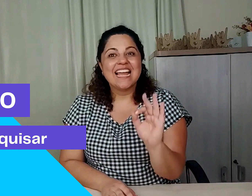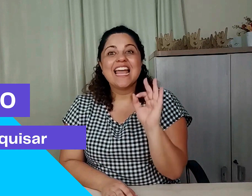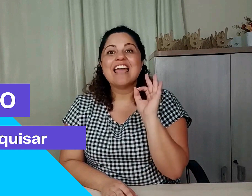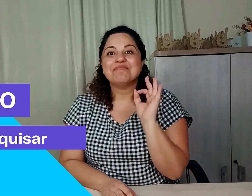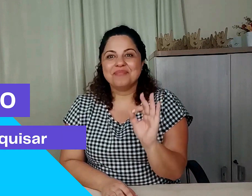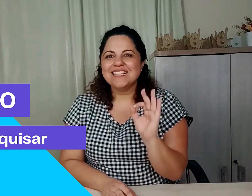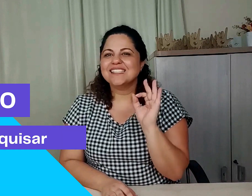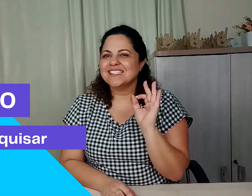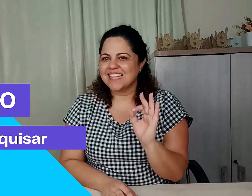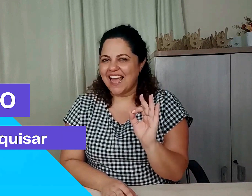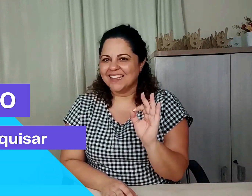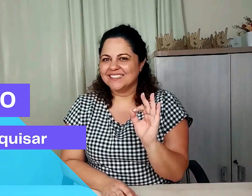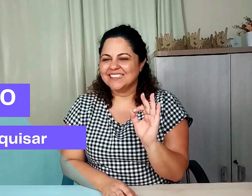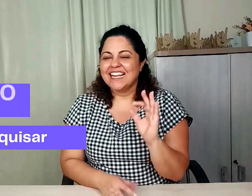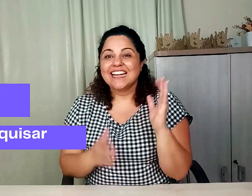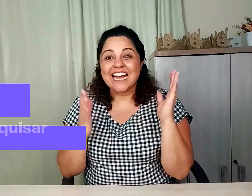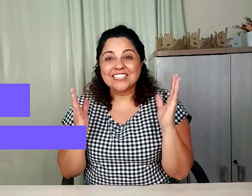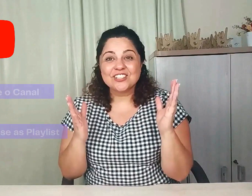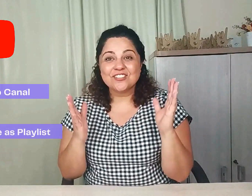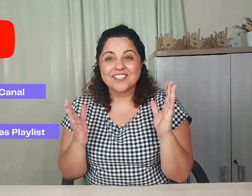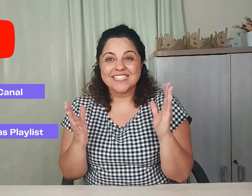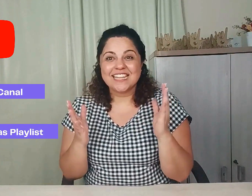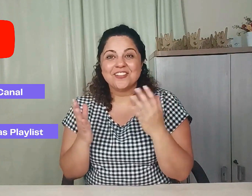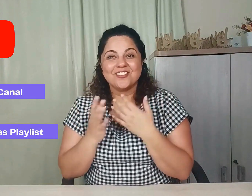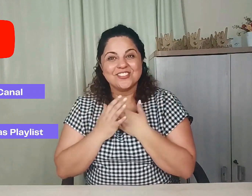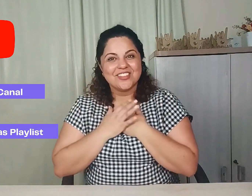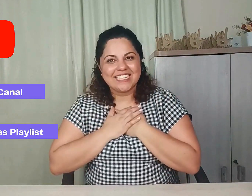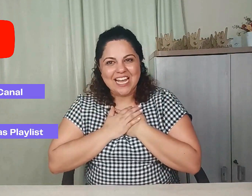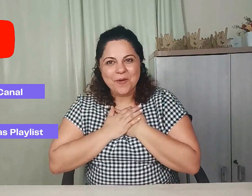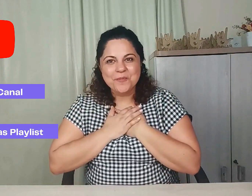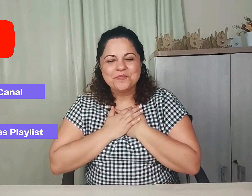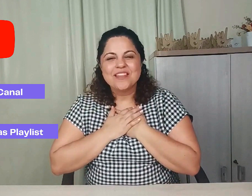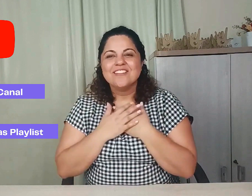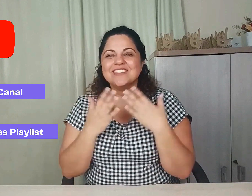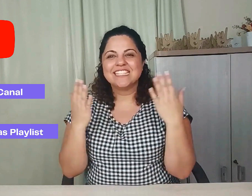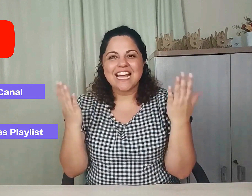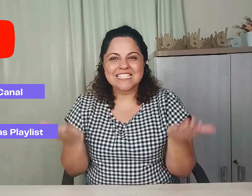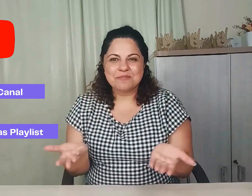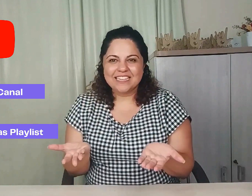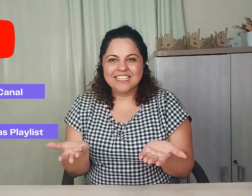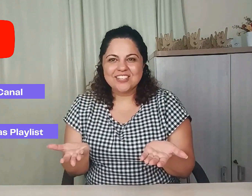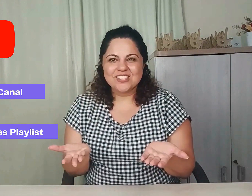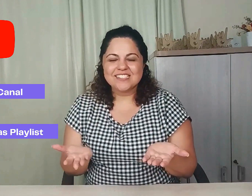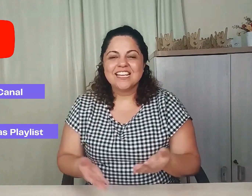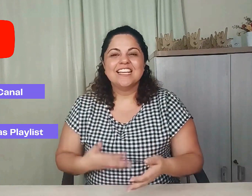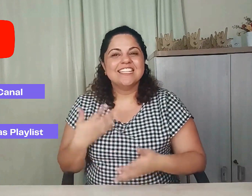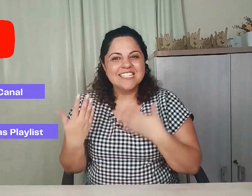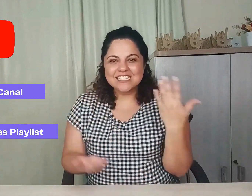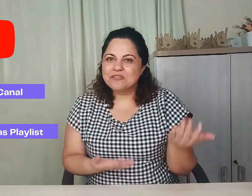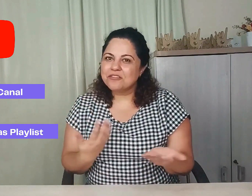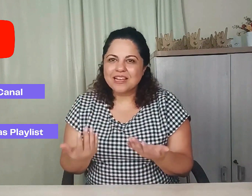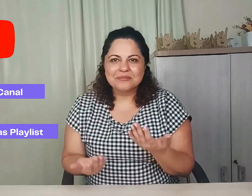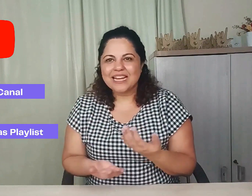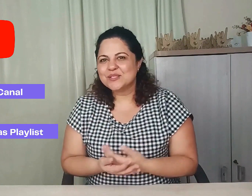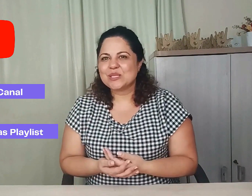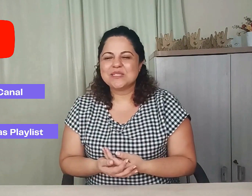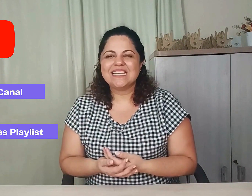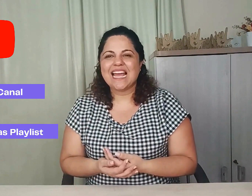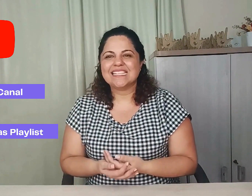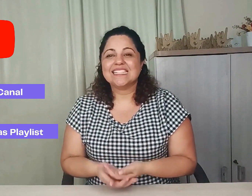é pesquisar. Garanta de visitar o nosso canal, visitar as playlists e desenvolver mais os seus sinais.